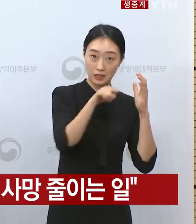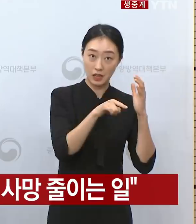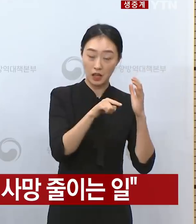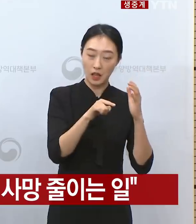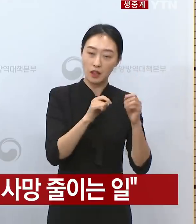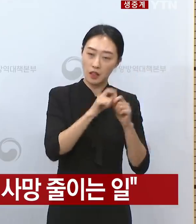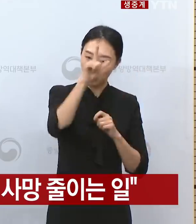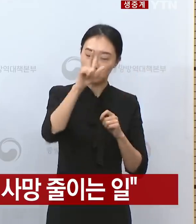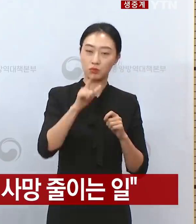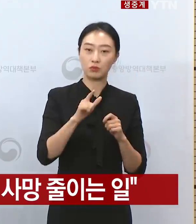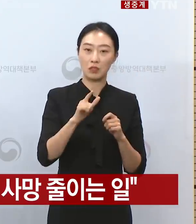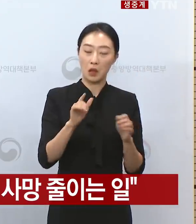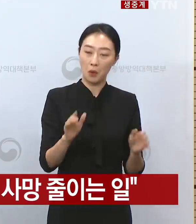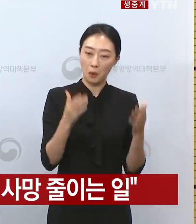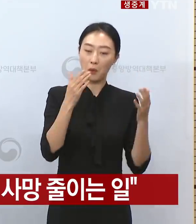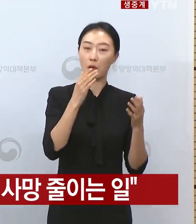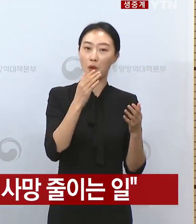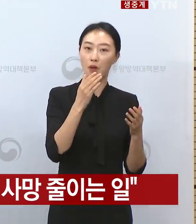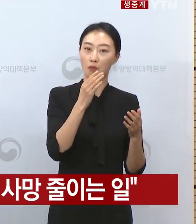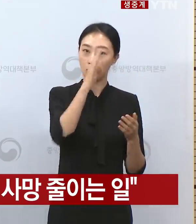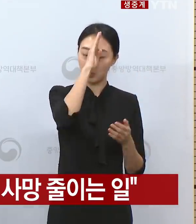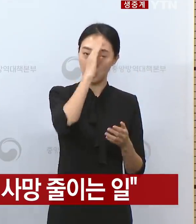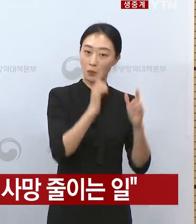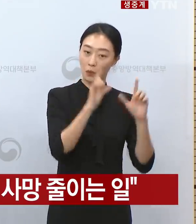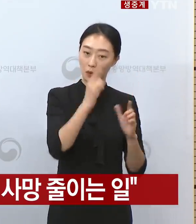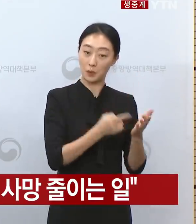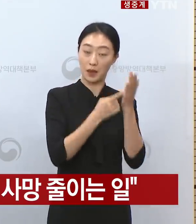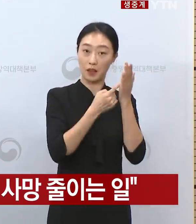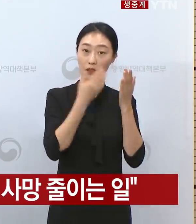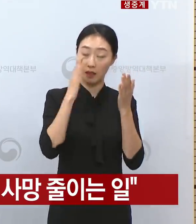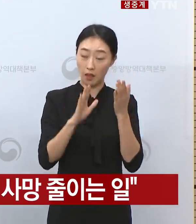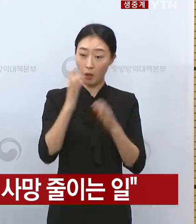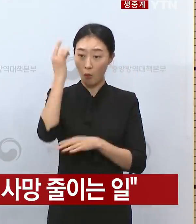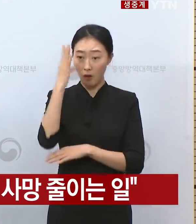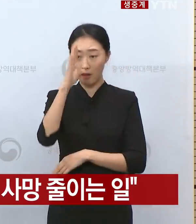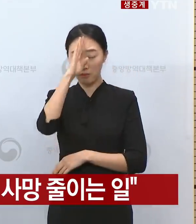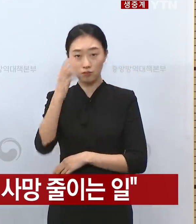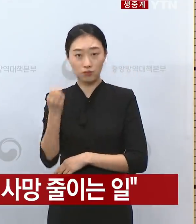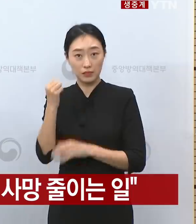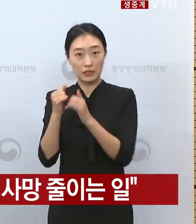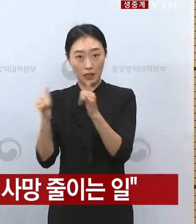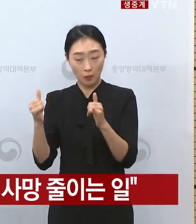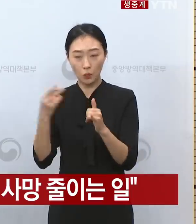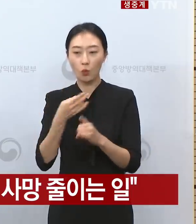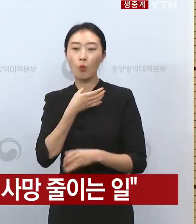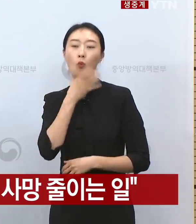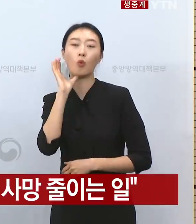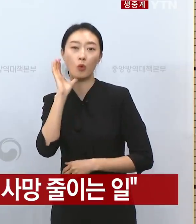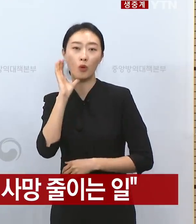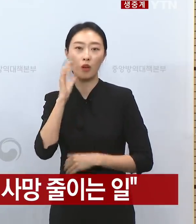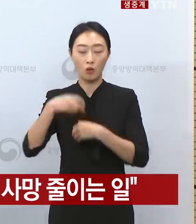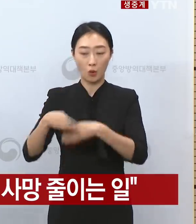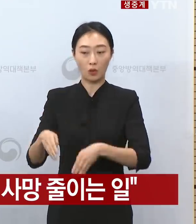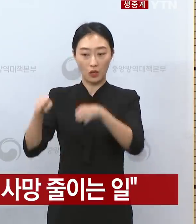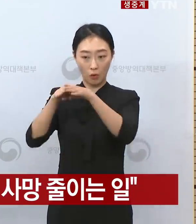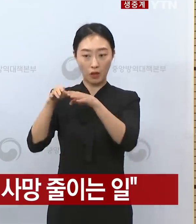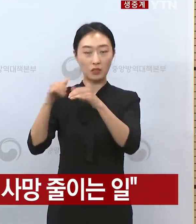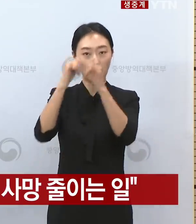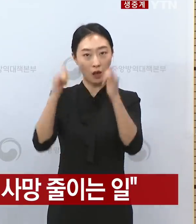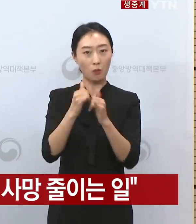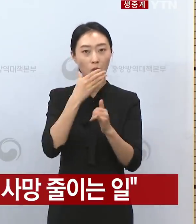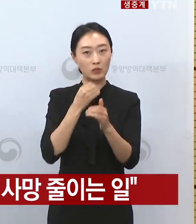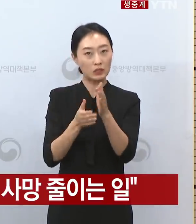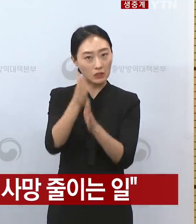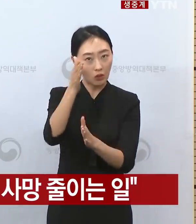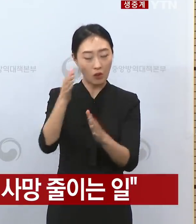경증 감염 상태입니다. 하지만 이들이 기저질환자나 고령층이 많은 의료기관, 사회복지시설 등 집단시설